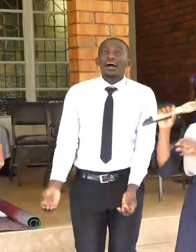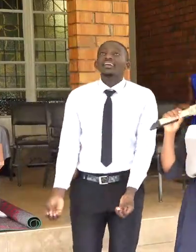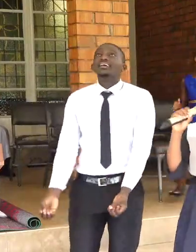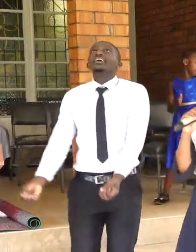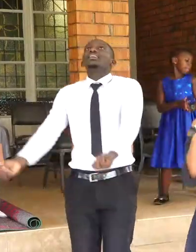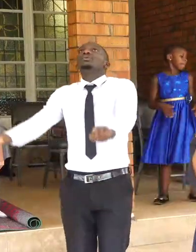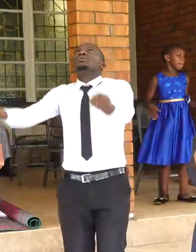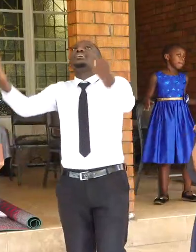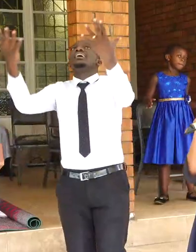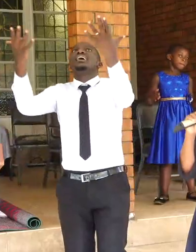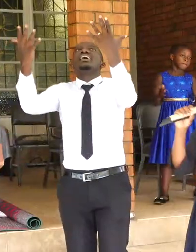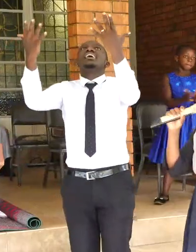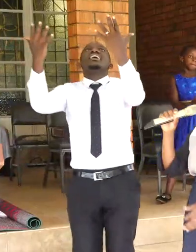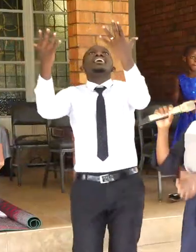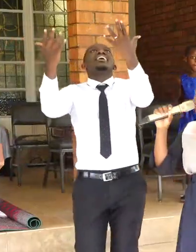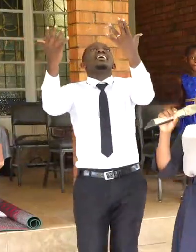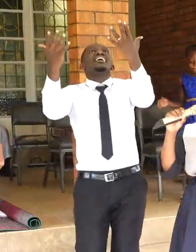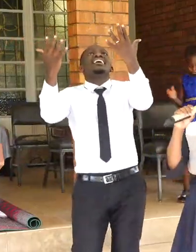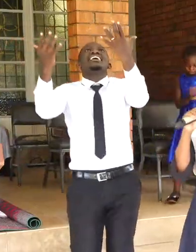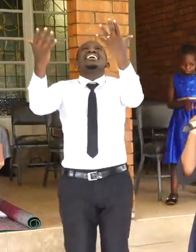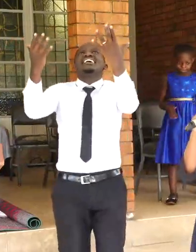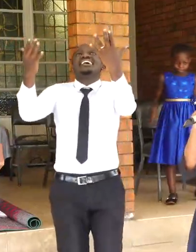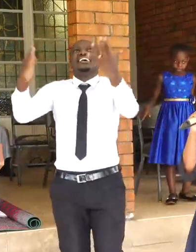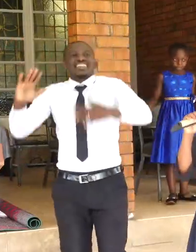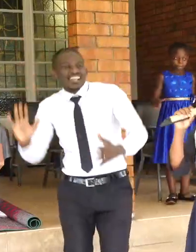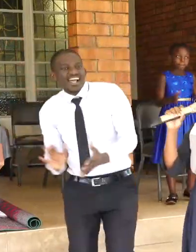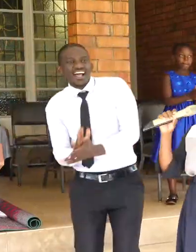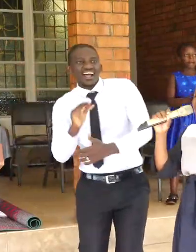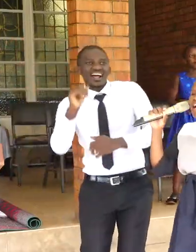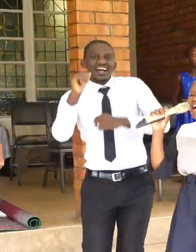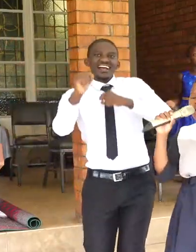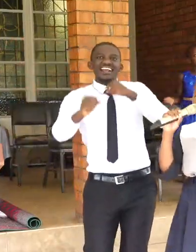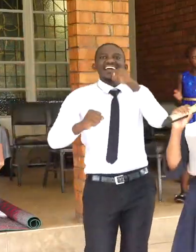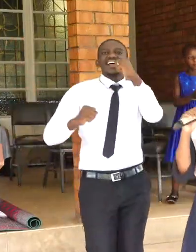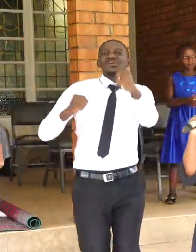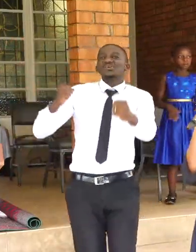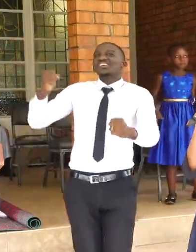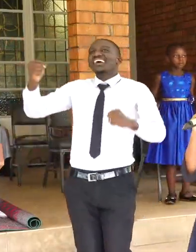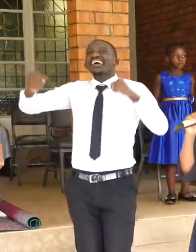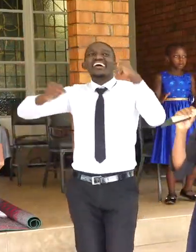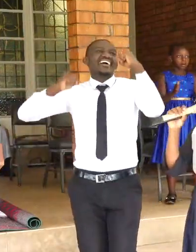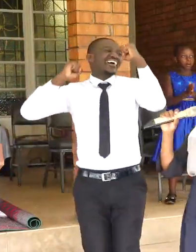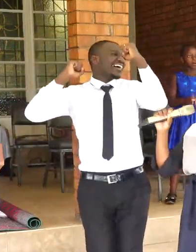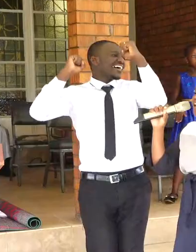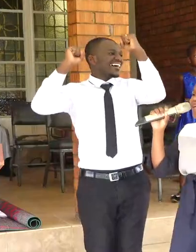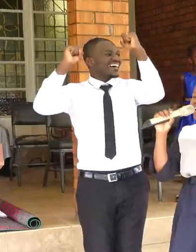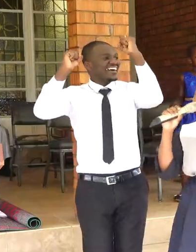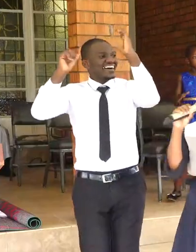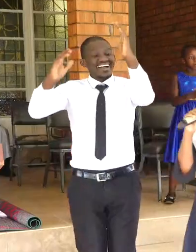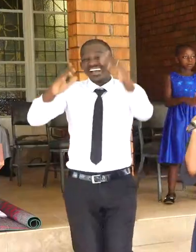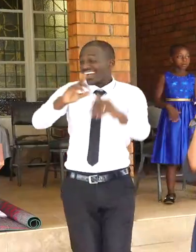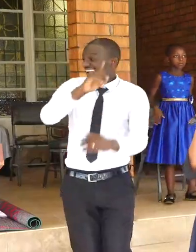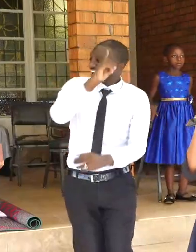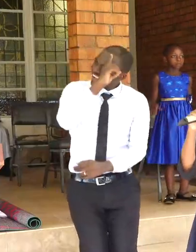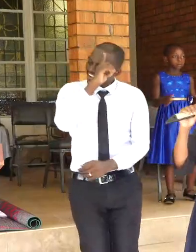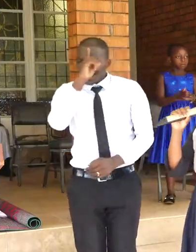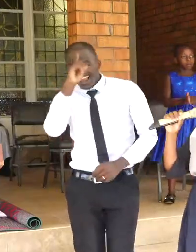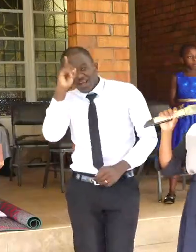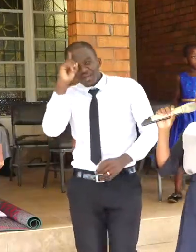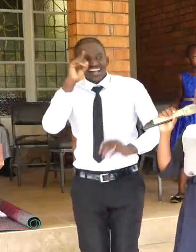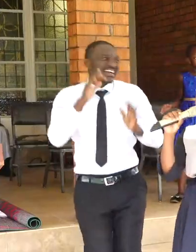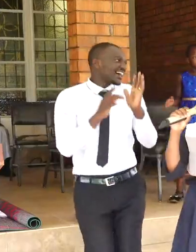Haleluya. Haleluya. Tukusinza. Haleluya. Kabaka